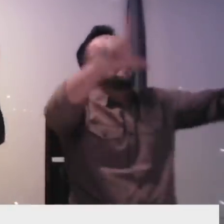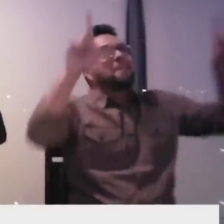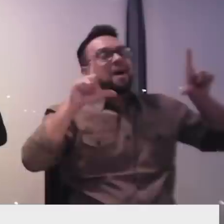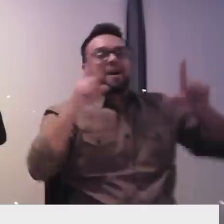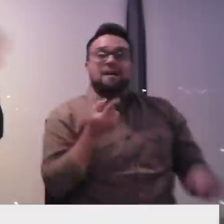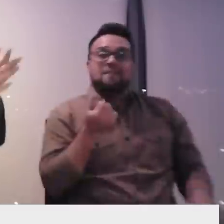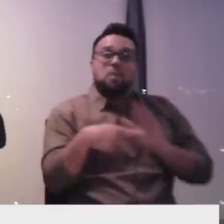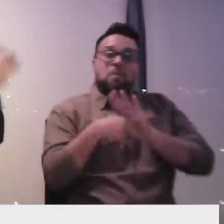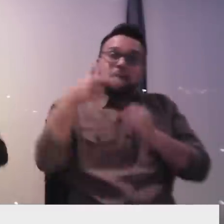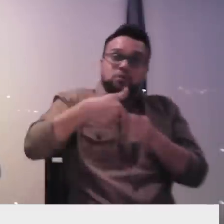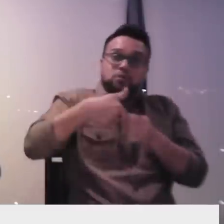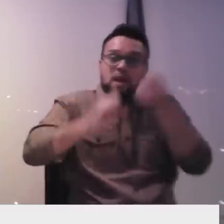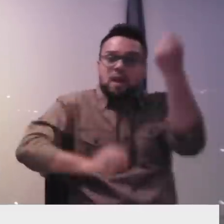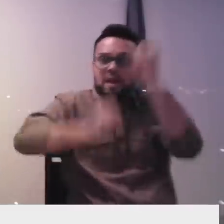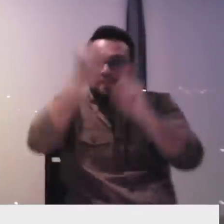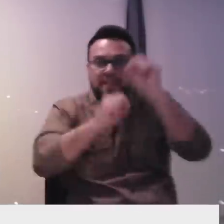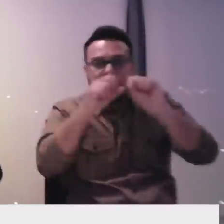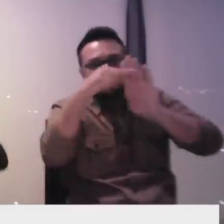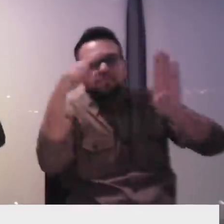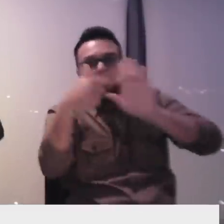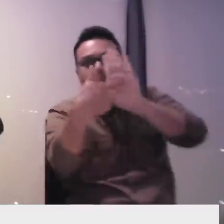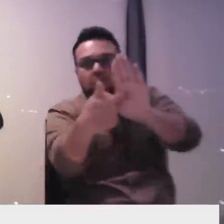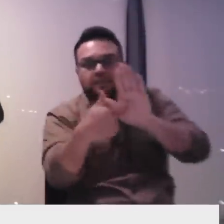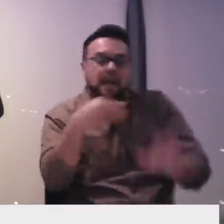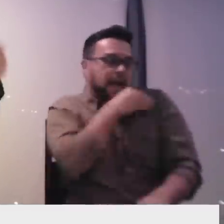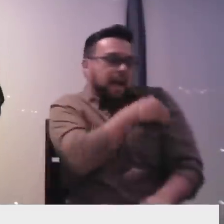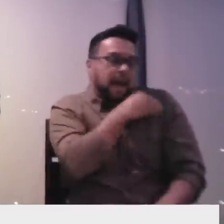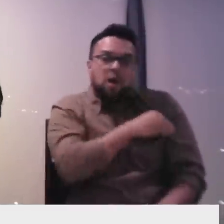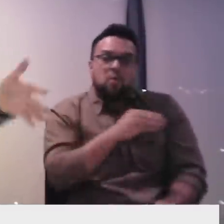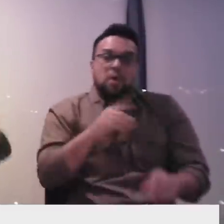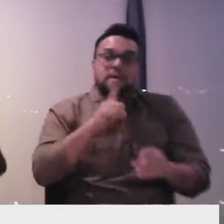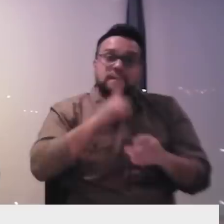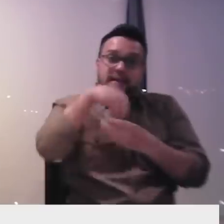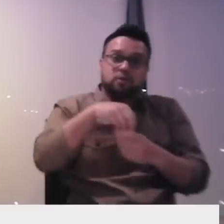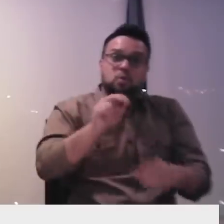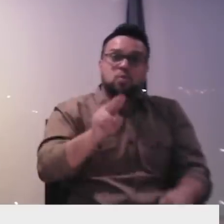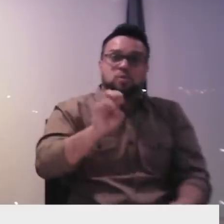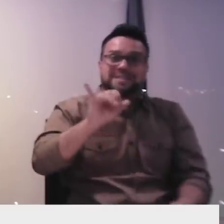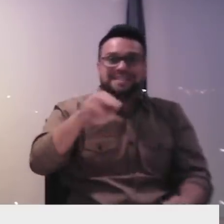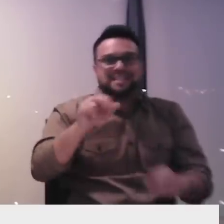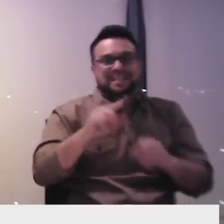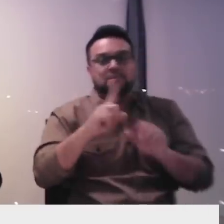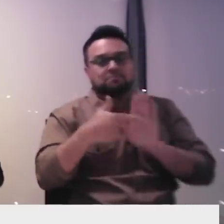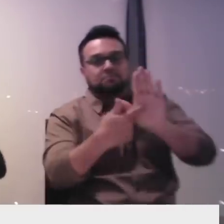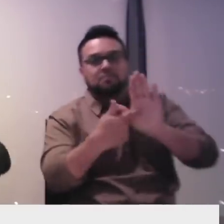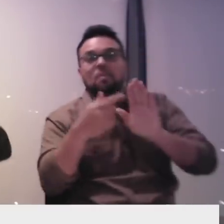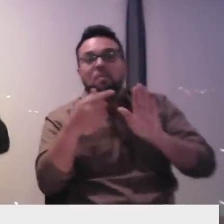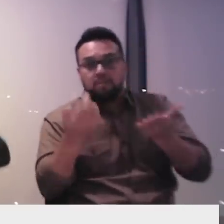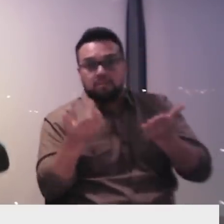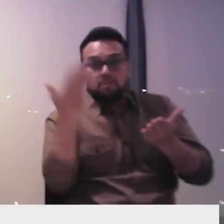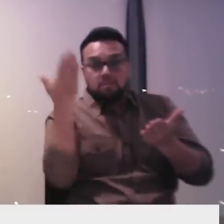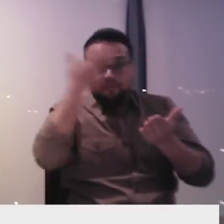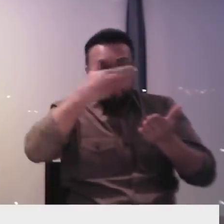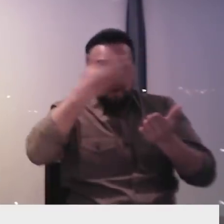gasolina na refinaria, tanto. Do álcool na usina, tanto. No diesel na refinaria,